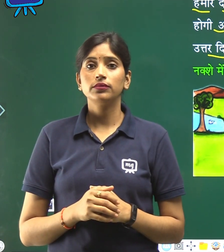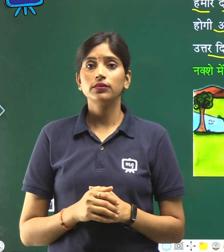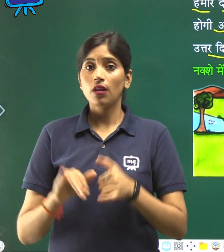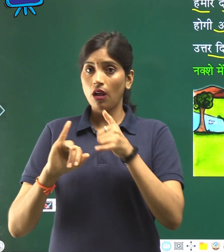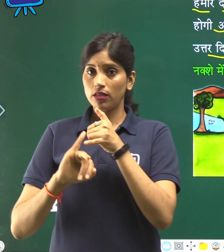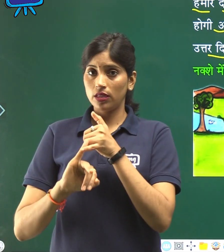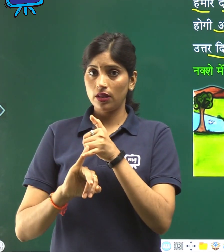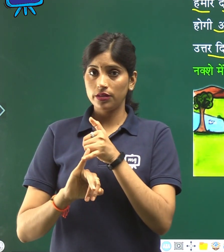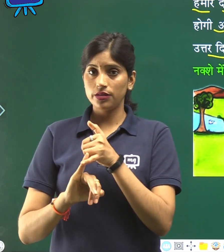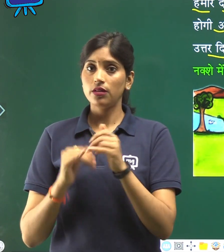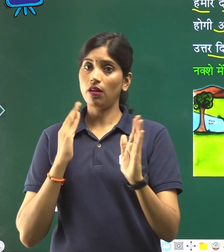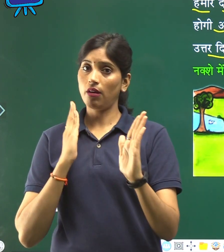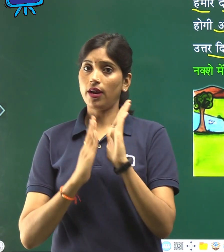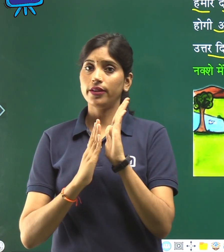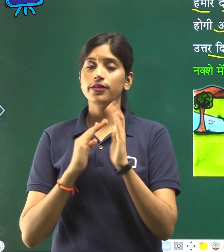दक्षिण दिशा